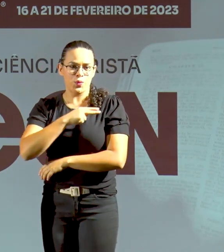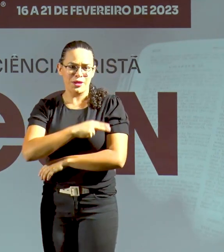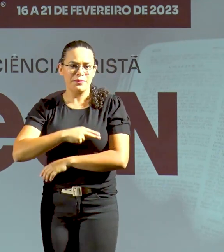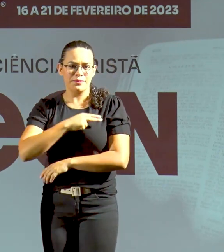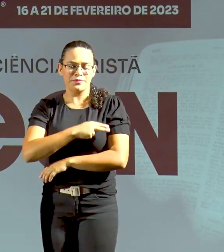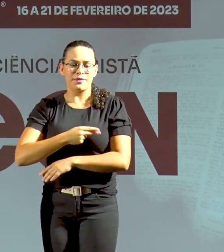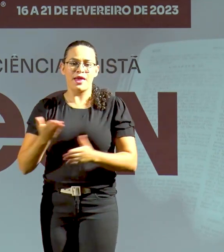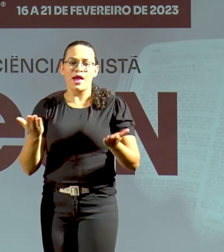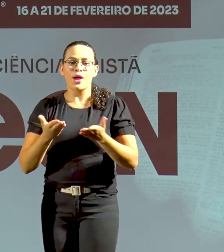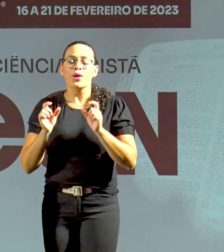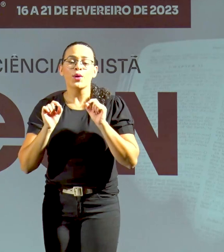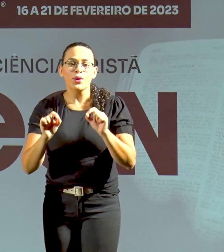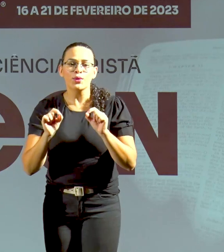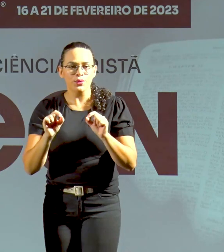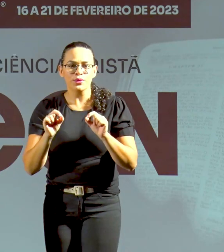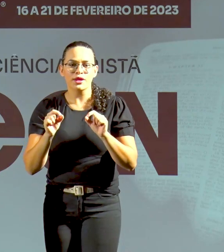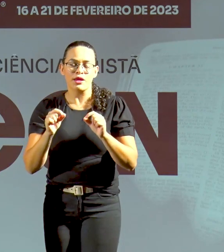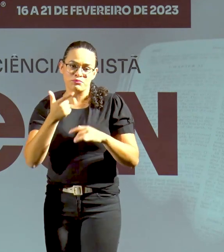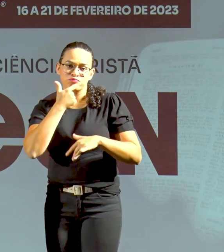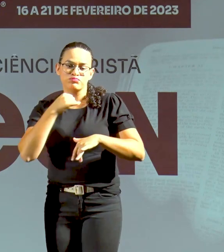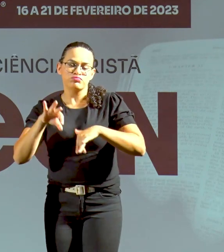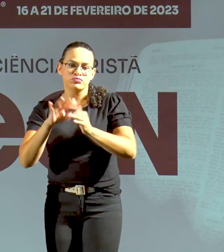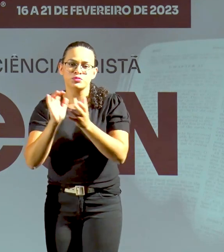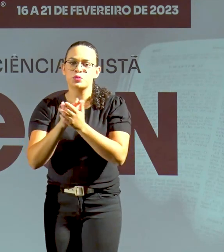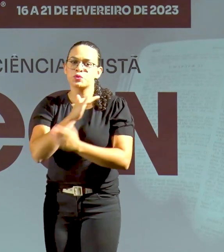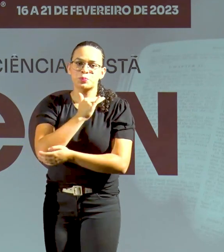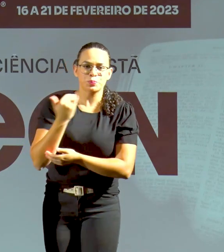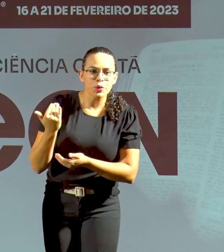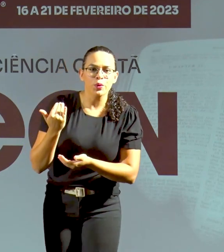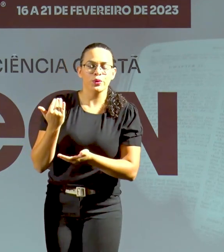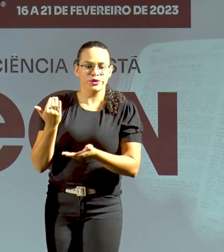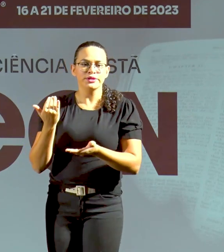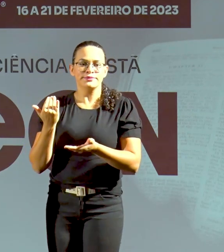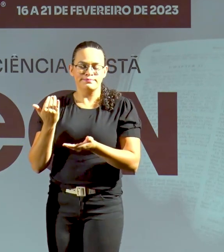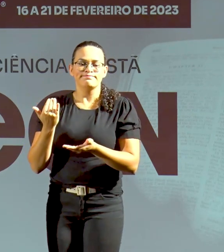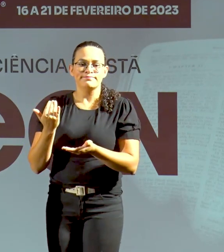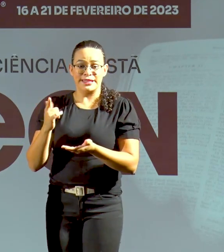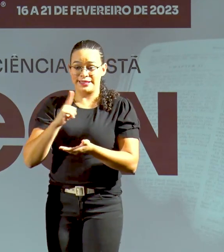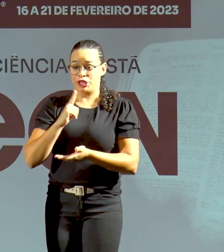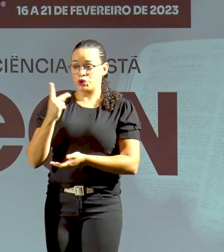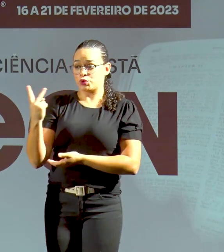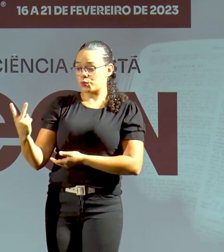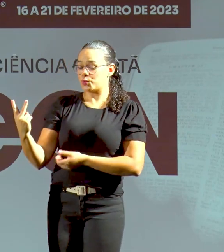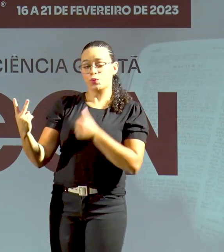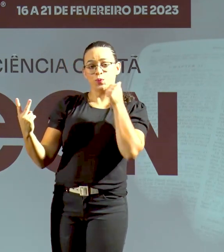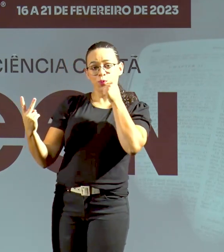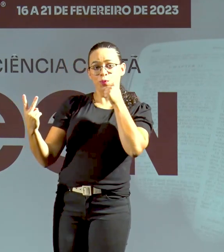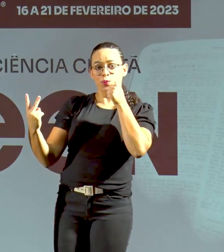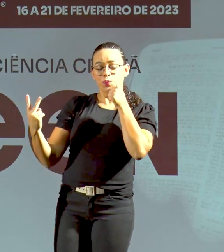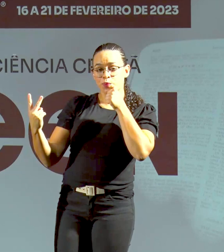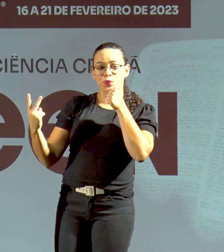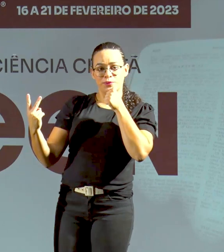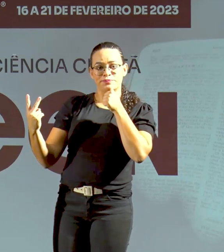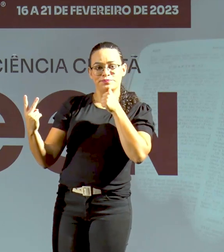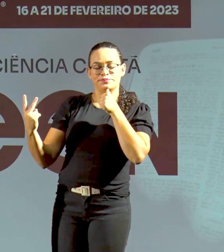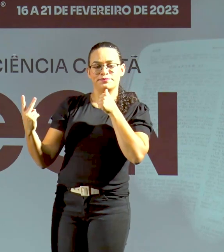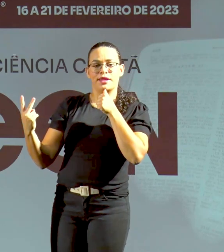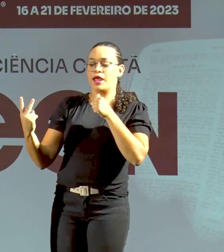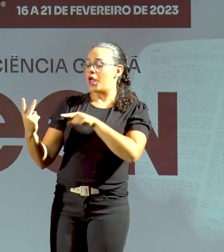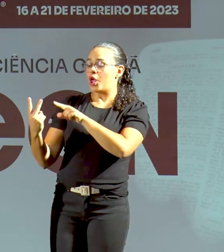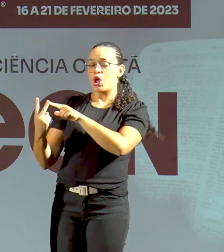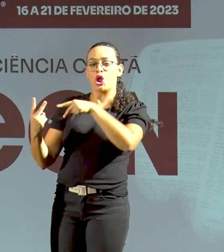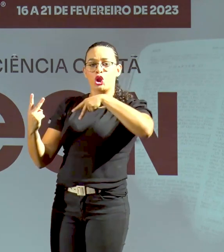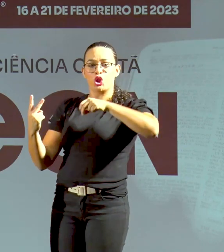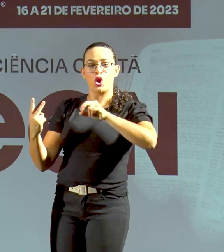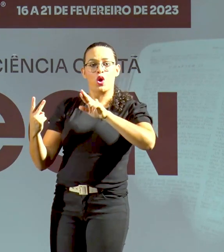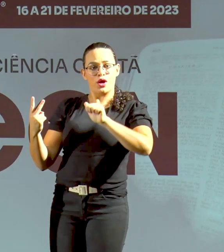é viúva né de meleque que faleceu e ela tem duas noras Órfã E Rute